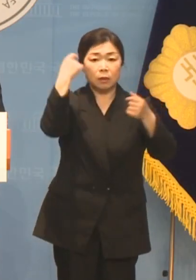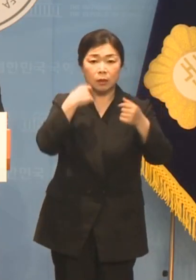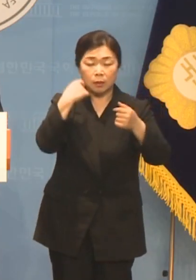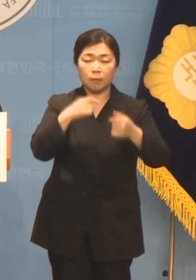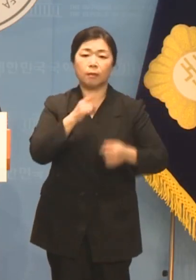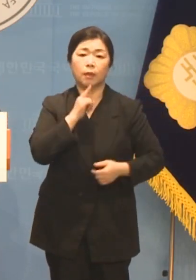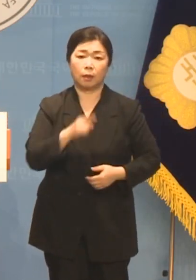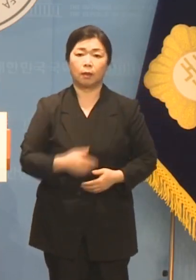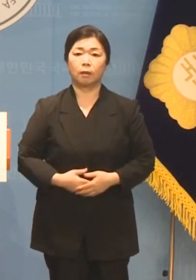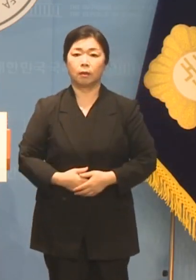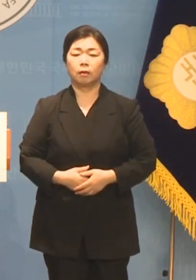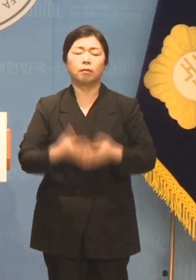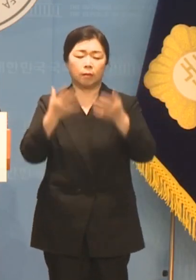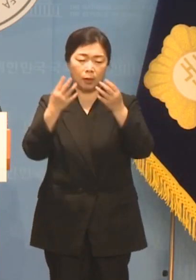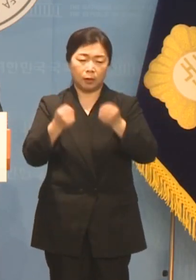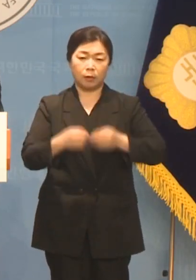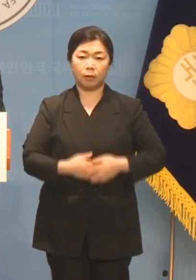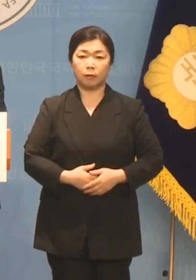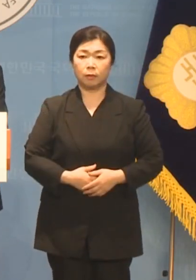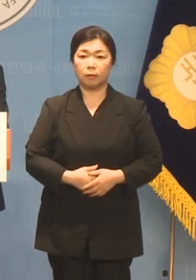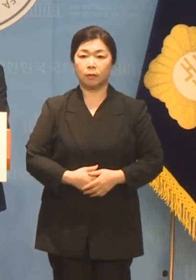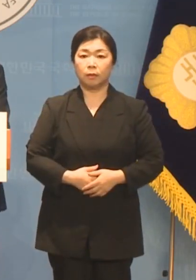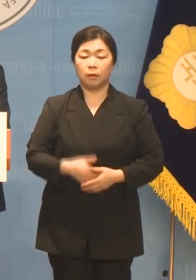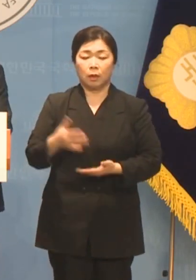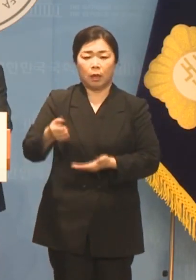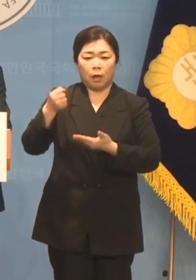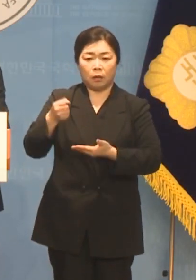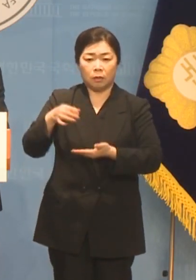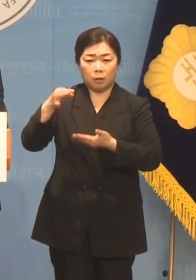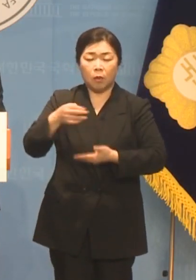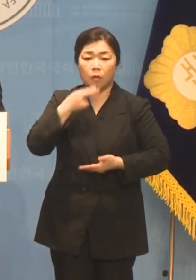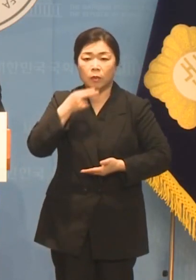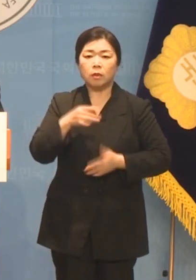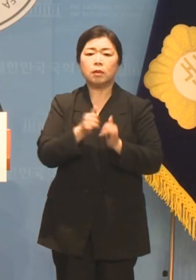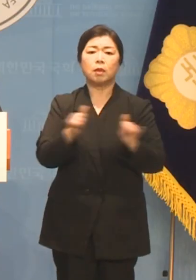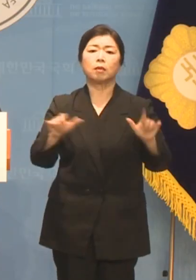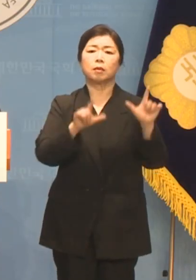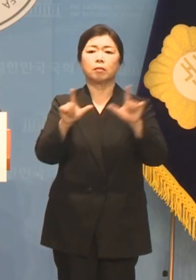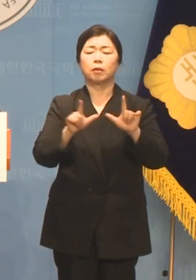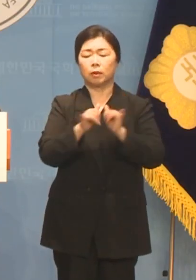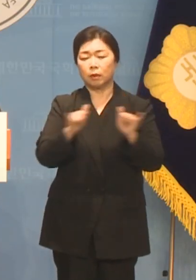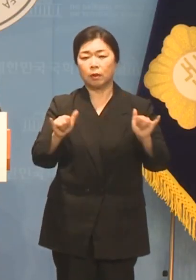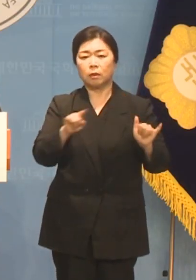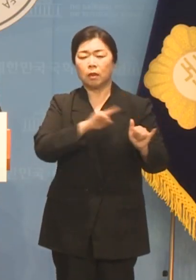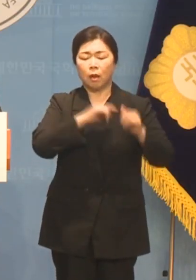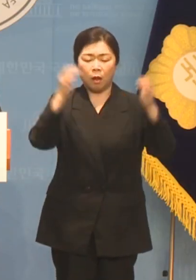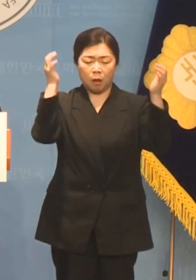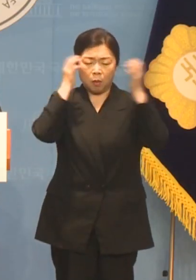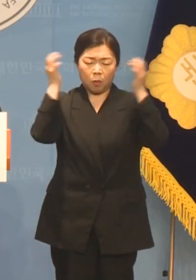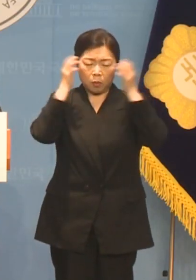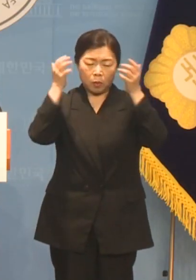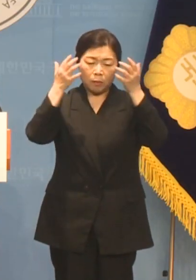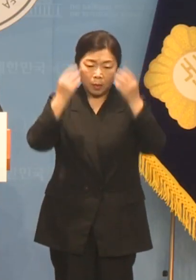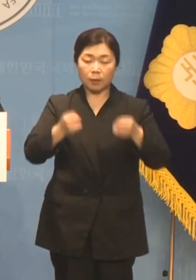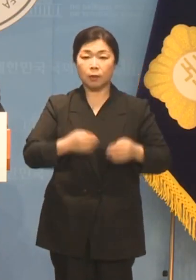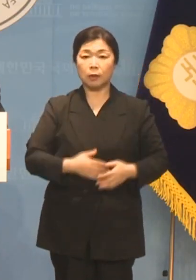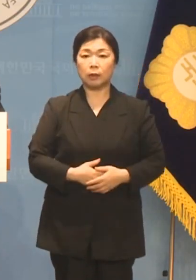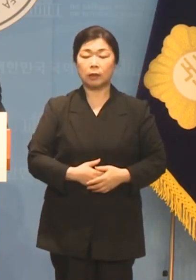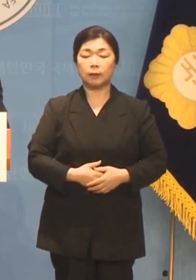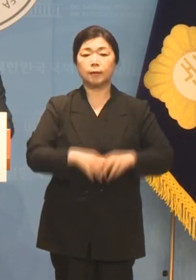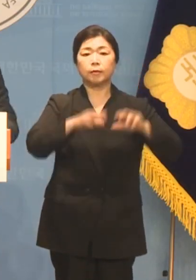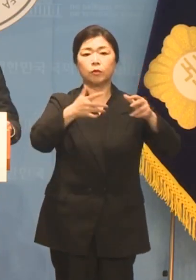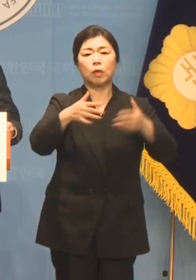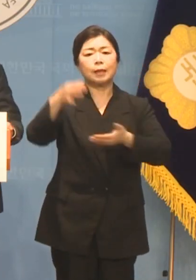이렇게 표현하는 분들이 많습니다. 가족은 없는 서민들이 이럴 때 가장 고통받고 있는 것입니다.